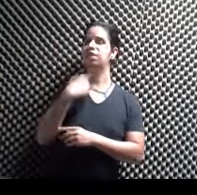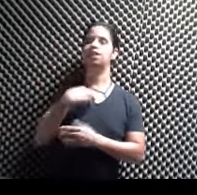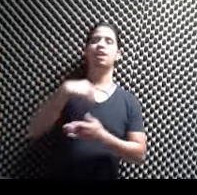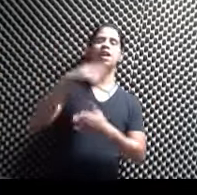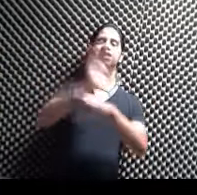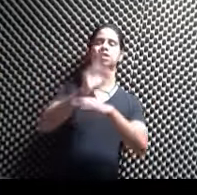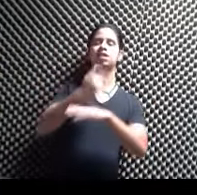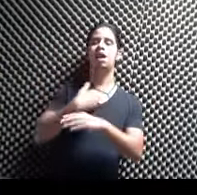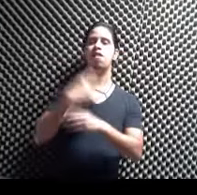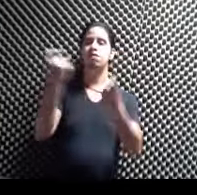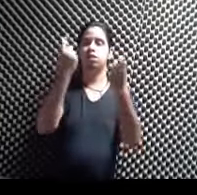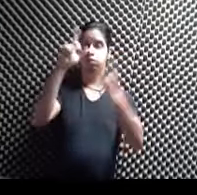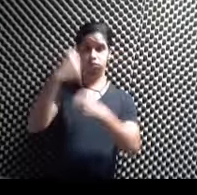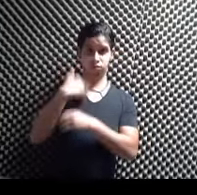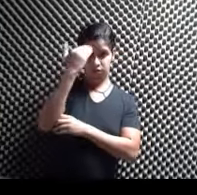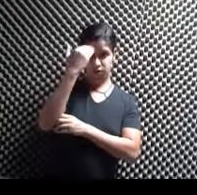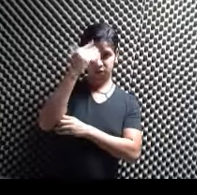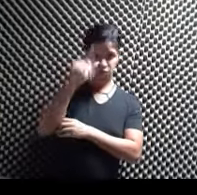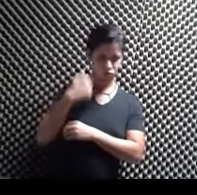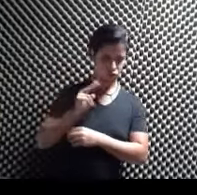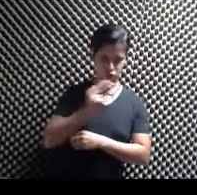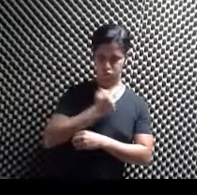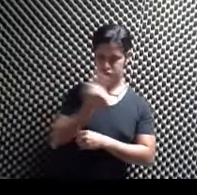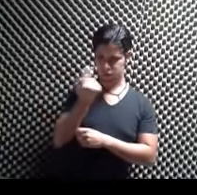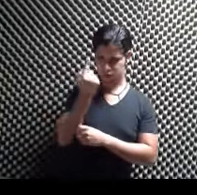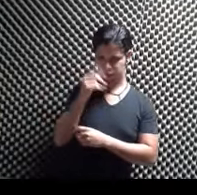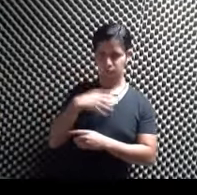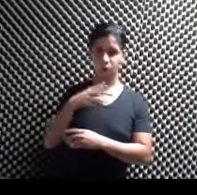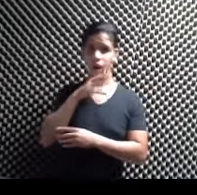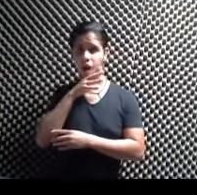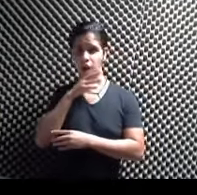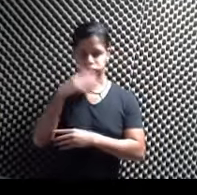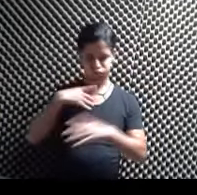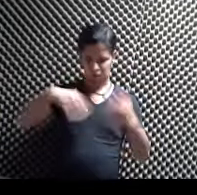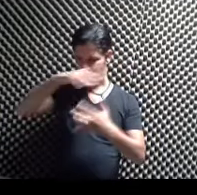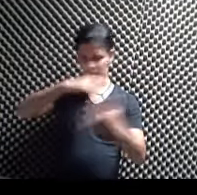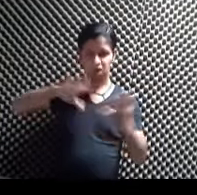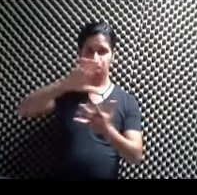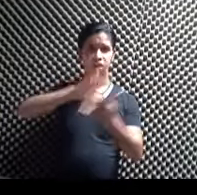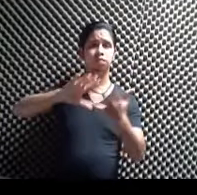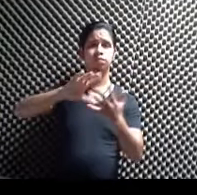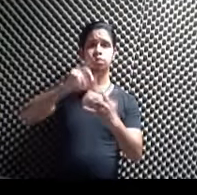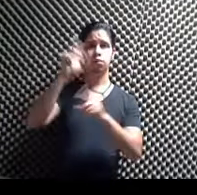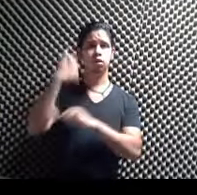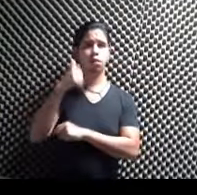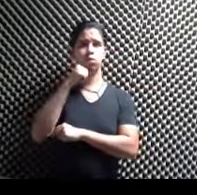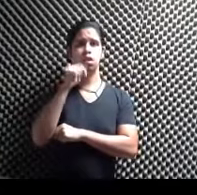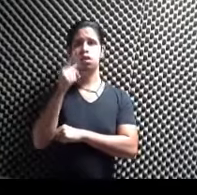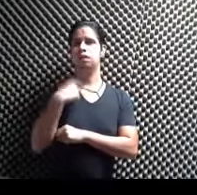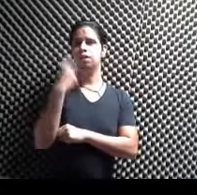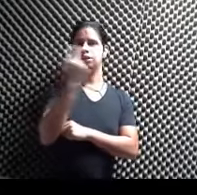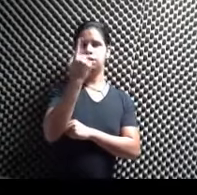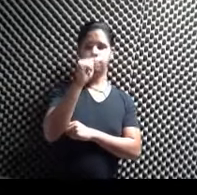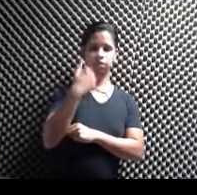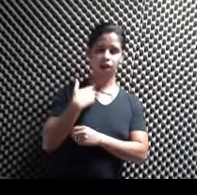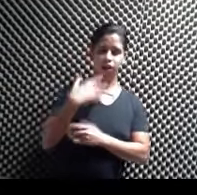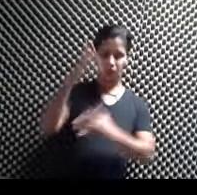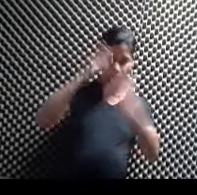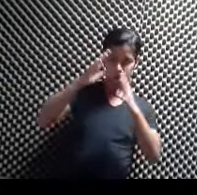Pero mira, es que lo que pasa es que tú sabes que nosotros siempre estamos alborotados. Pero esta mujercita está alborotada y sin